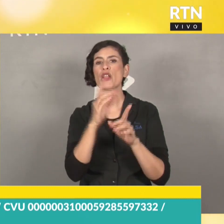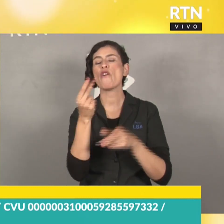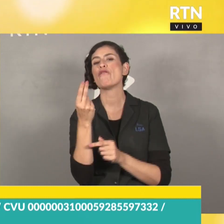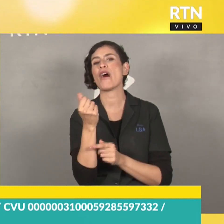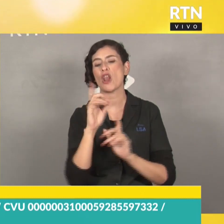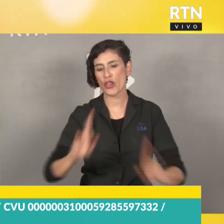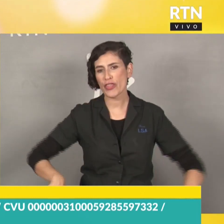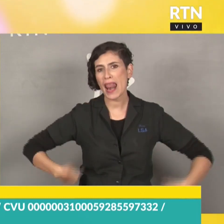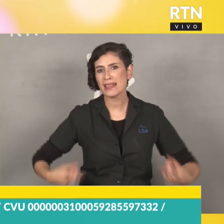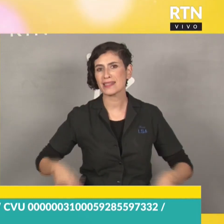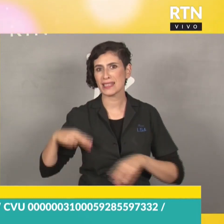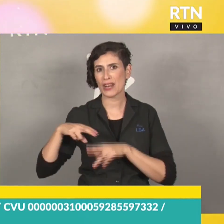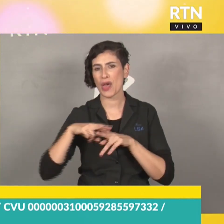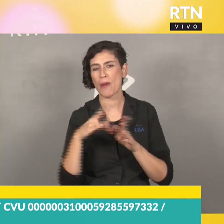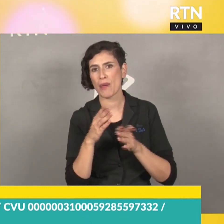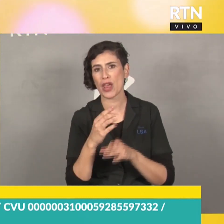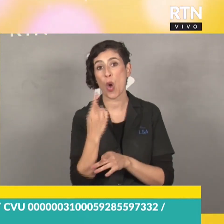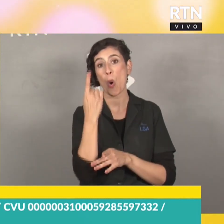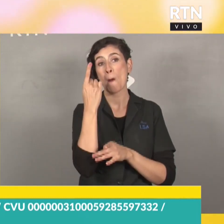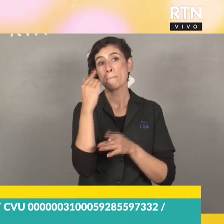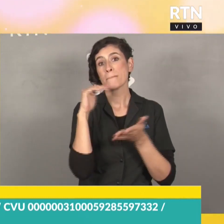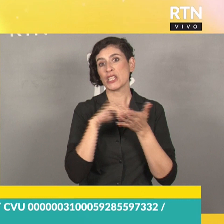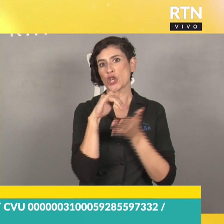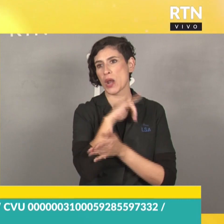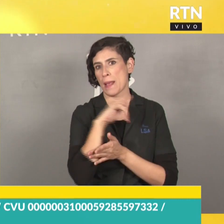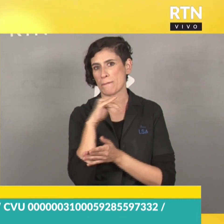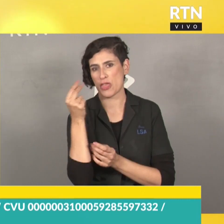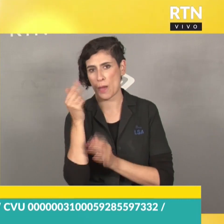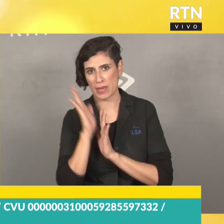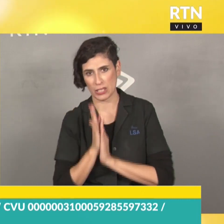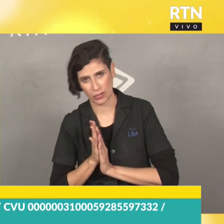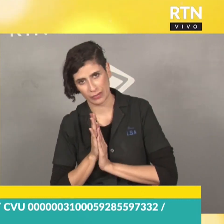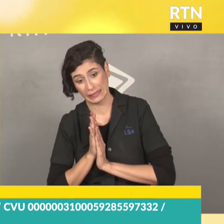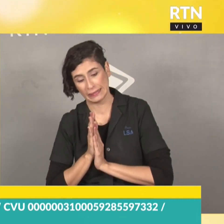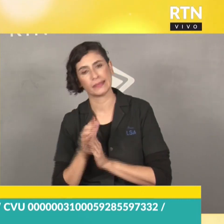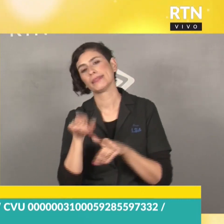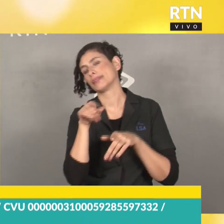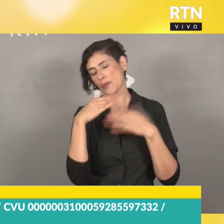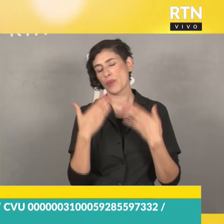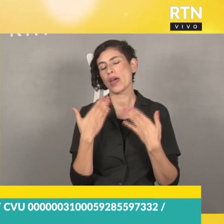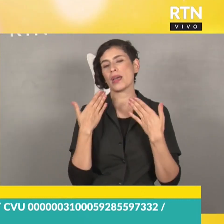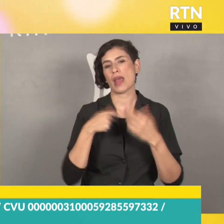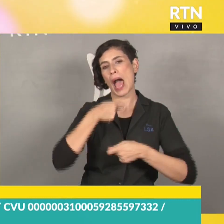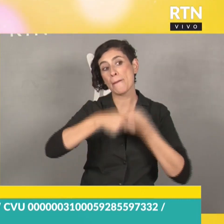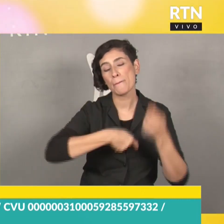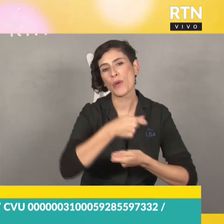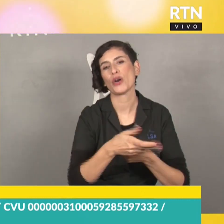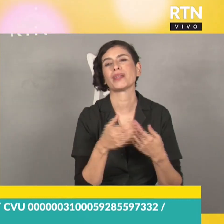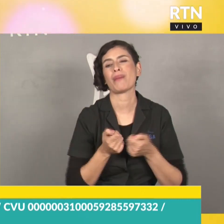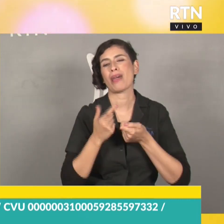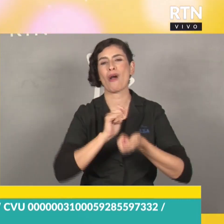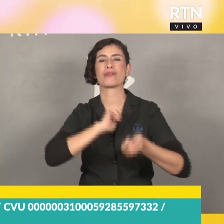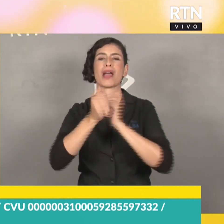1.5 millones de pesos. Así que ahí tienen toda la información para poder colaborar y cambiarle la vida